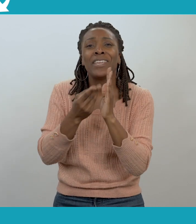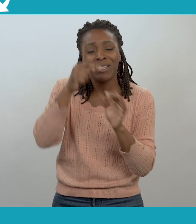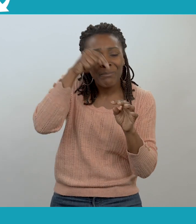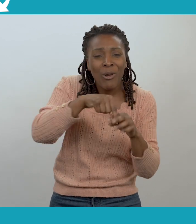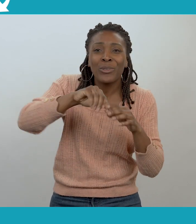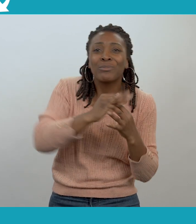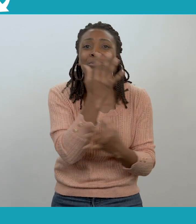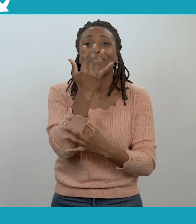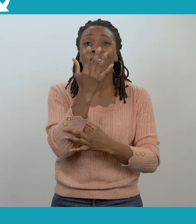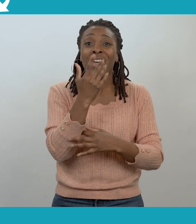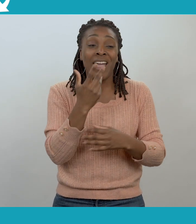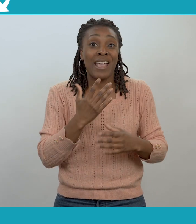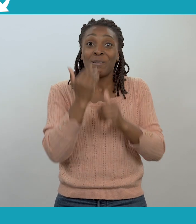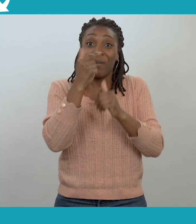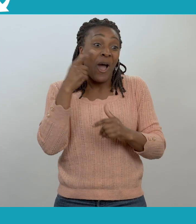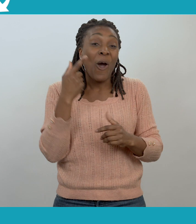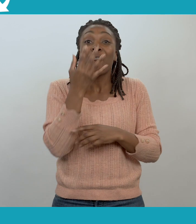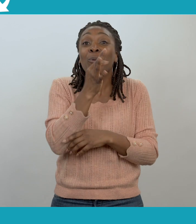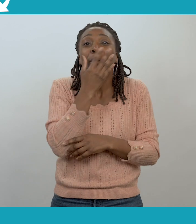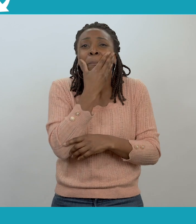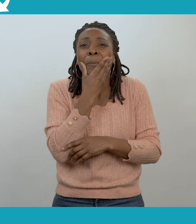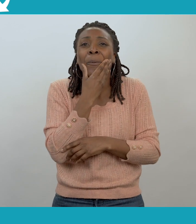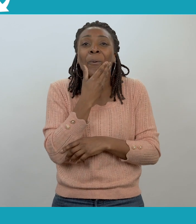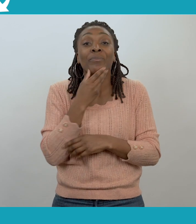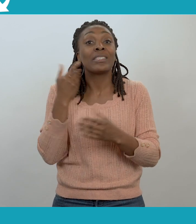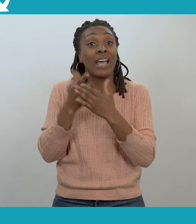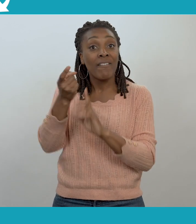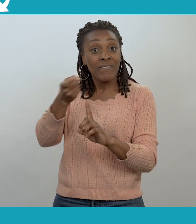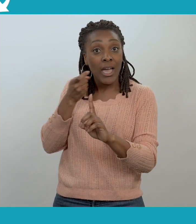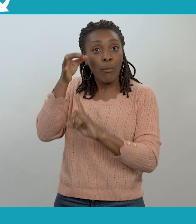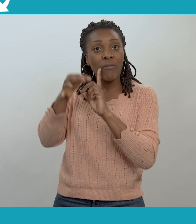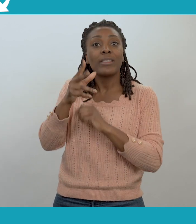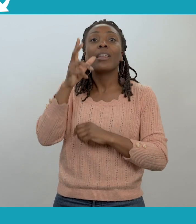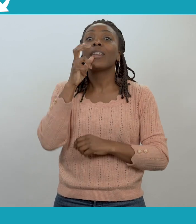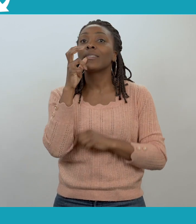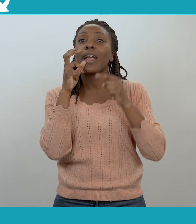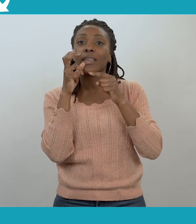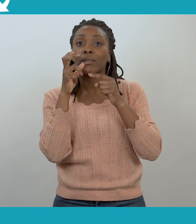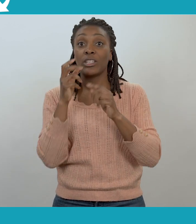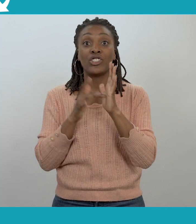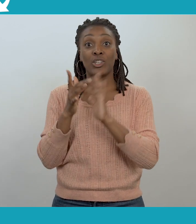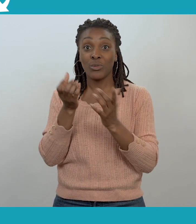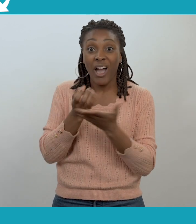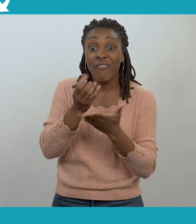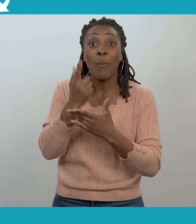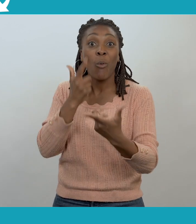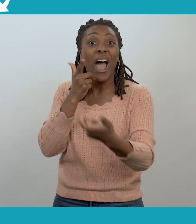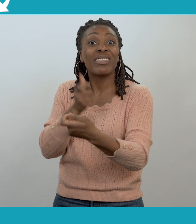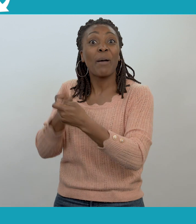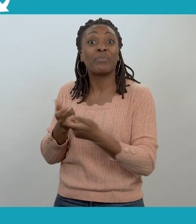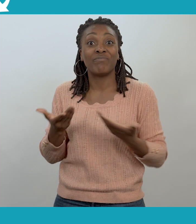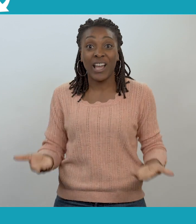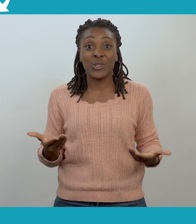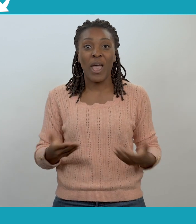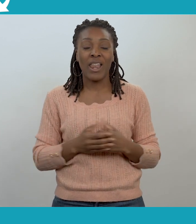fruit. Oui, Jésus tire cette parabole du prophète Ésaïe, mais il l'adapte. D'accord. Le propriétaire nomme